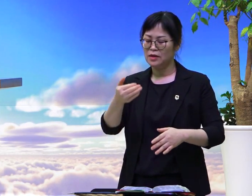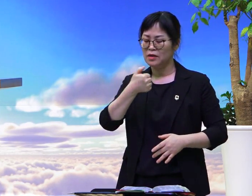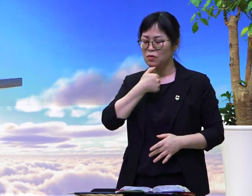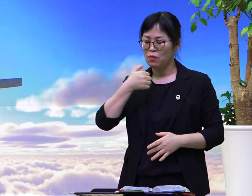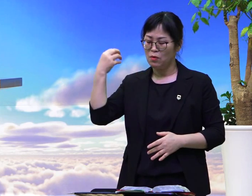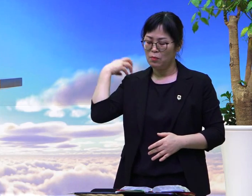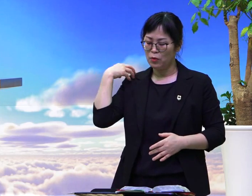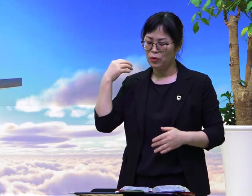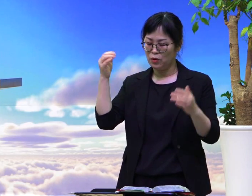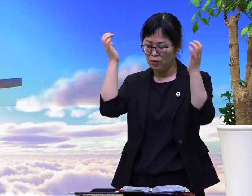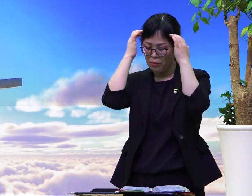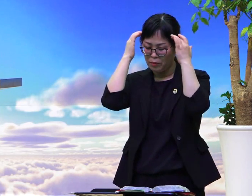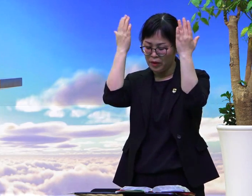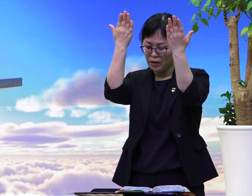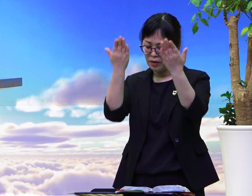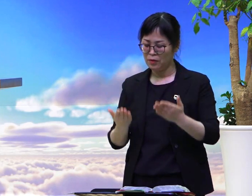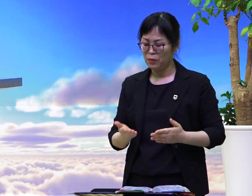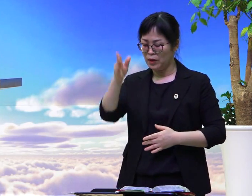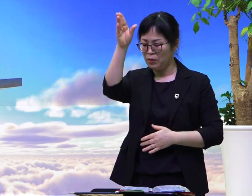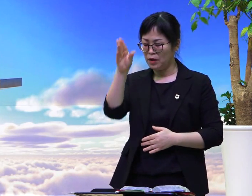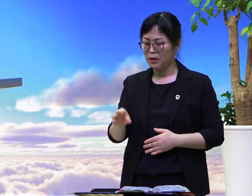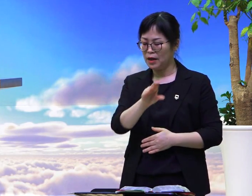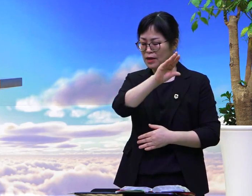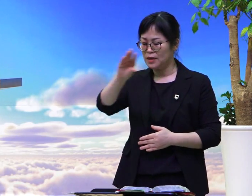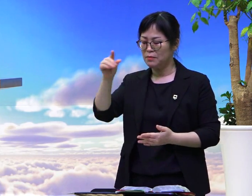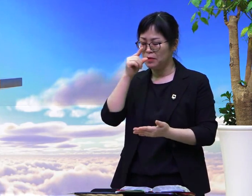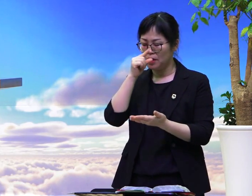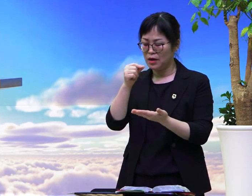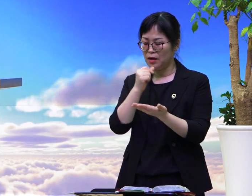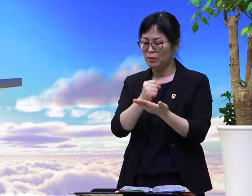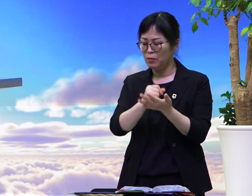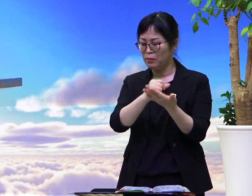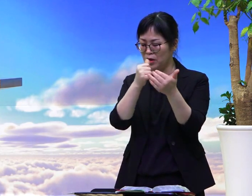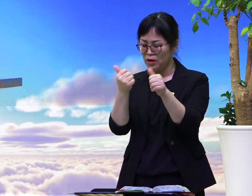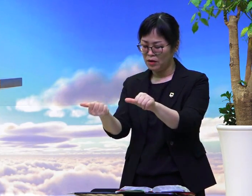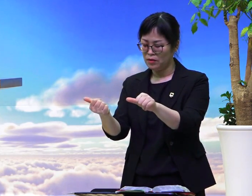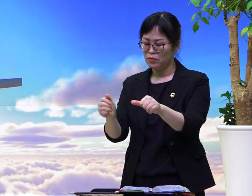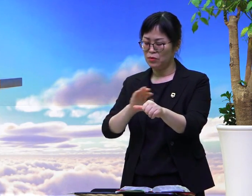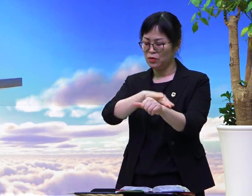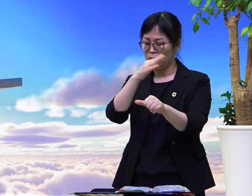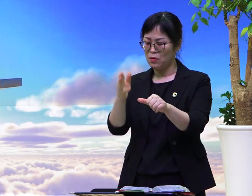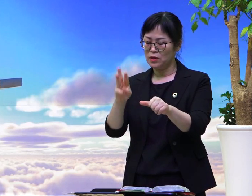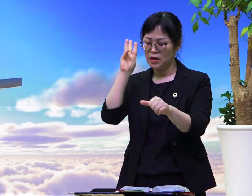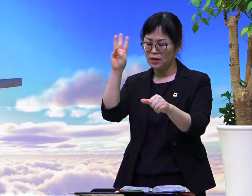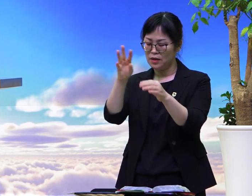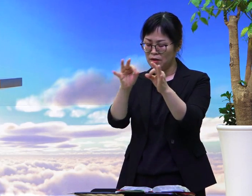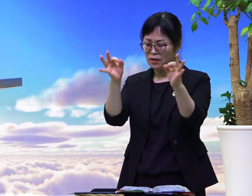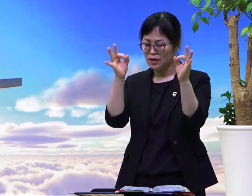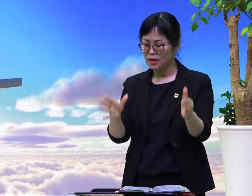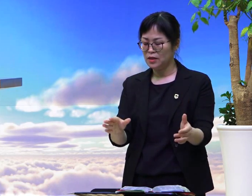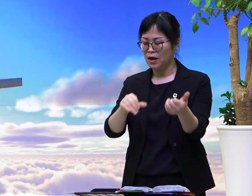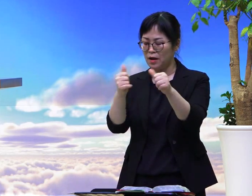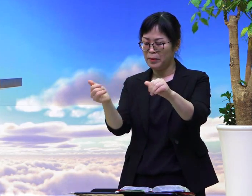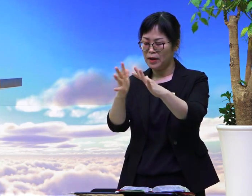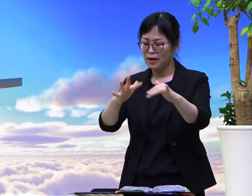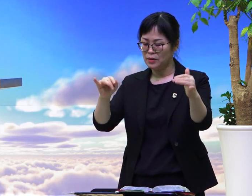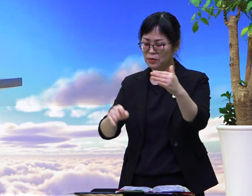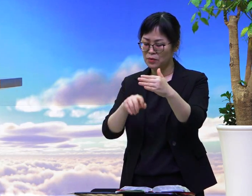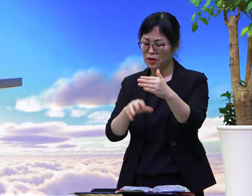마리아에게서 나시고 본디오 빌라도에게 고난을 받아 십자가에 못 박혀 죽으시고 장사된 지